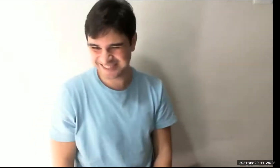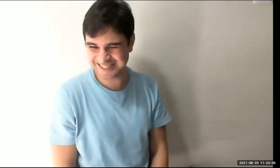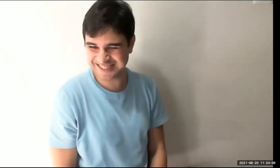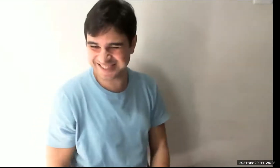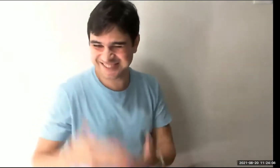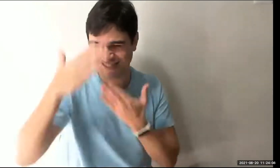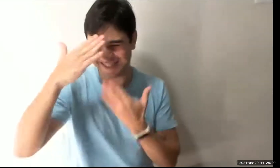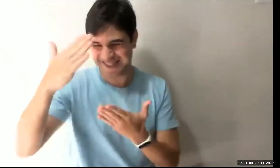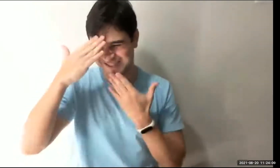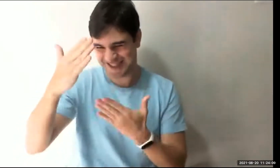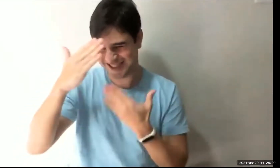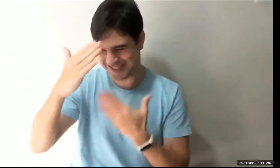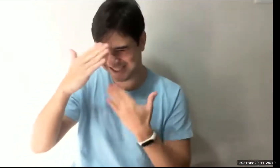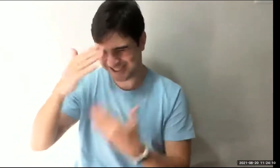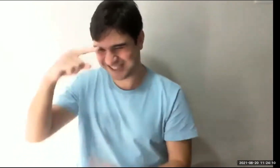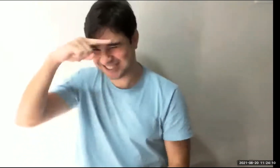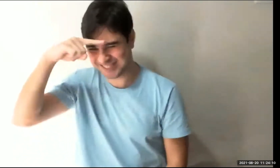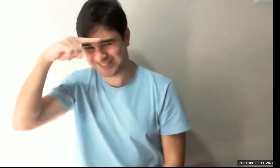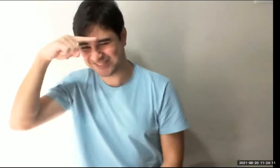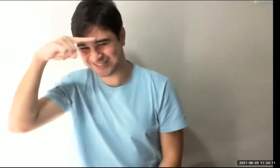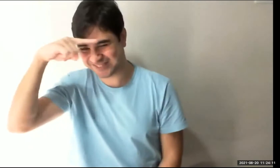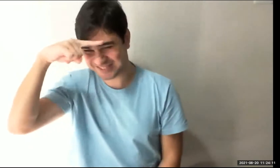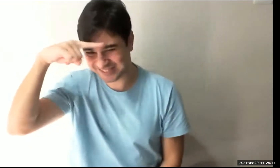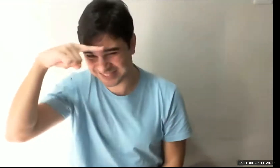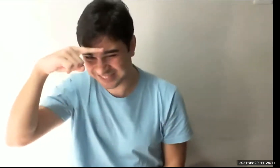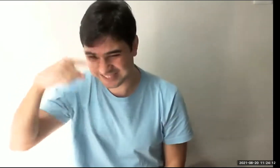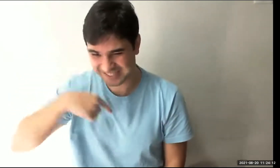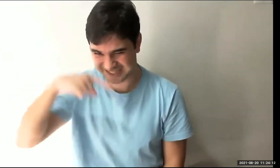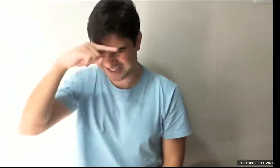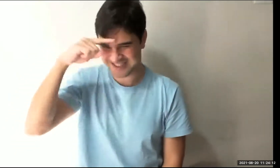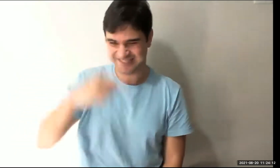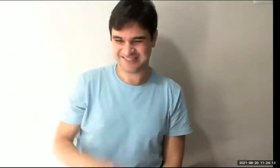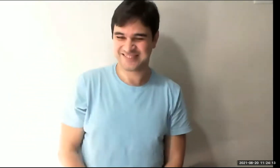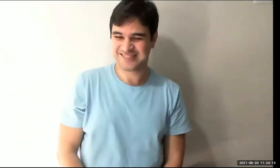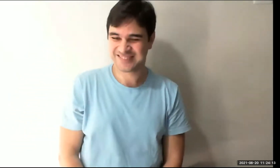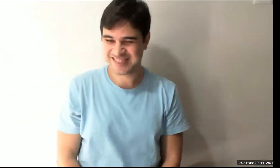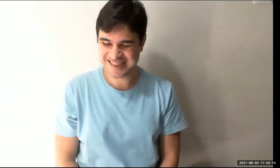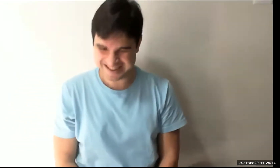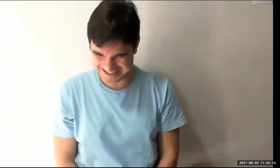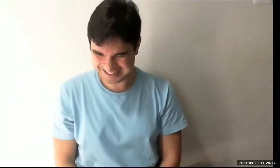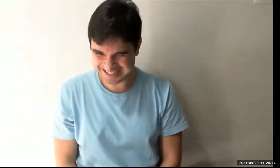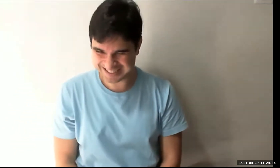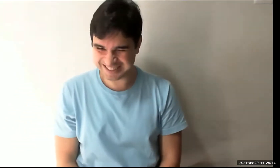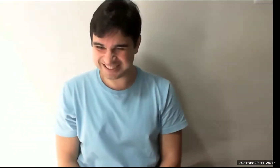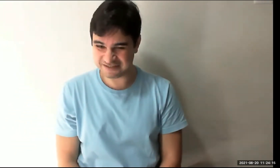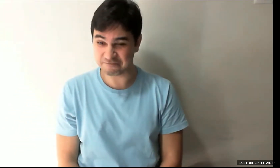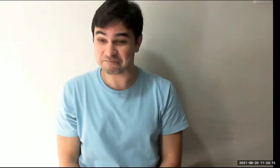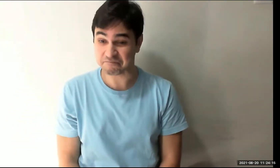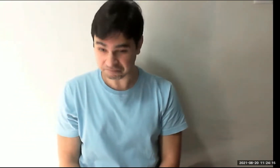Obrigada. Parabéns. Eric, esse é o sinal? Isso, esse é meu sinal. Obrigada, Bruno. É um prazer estar